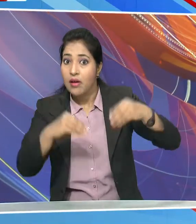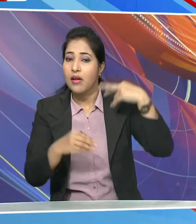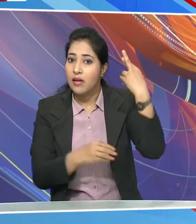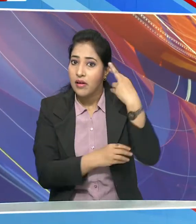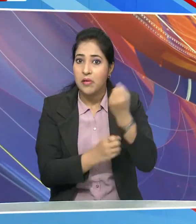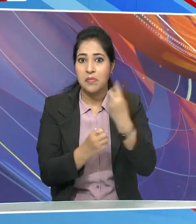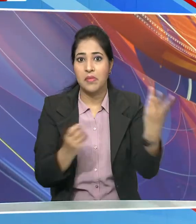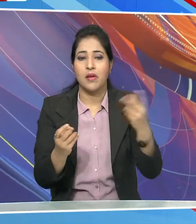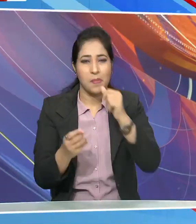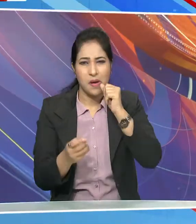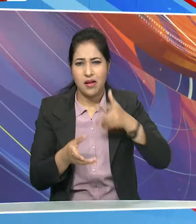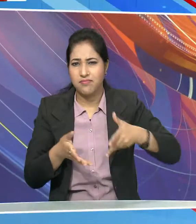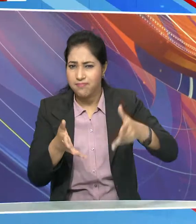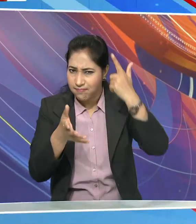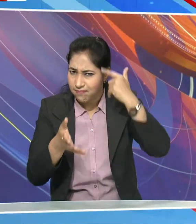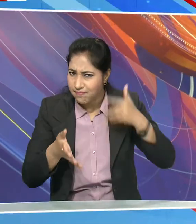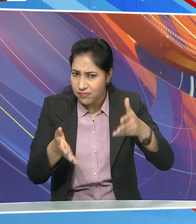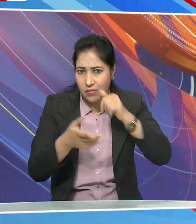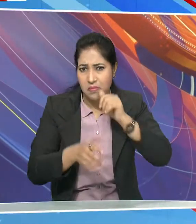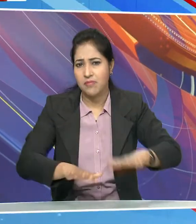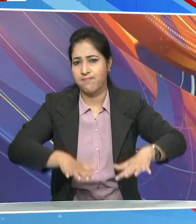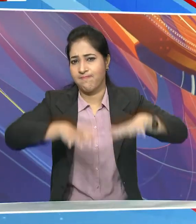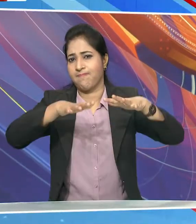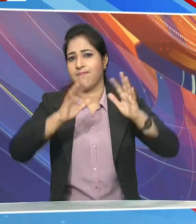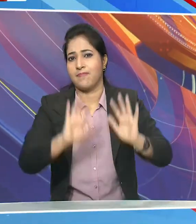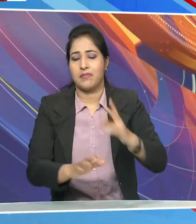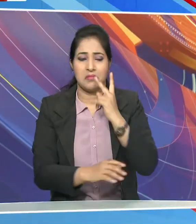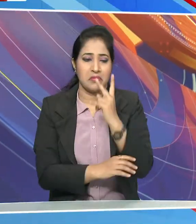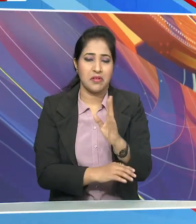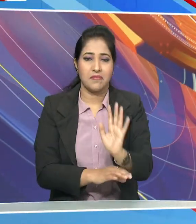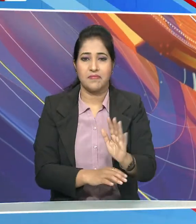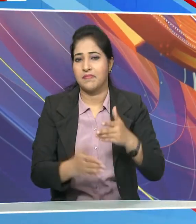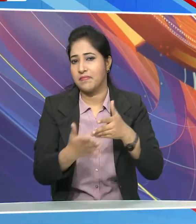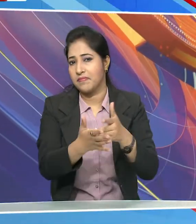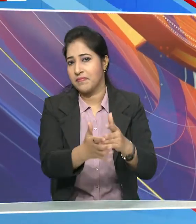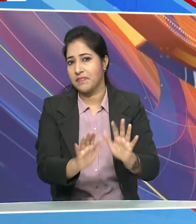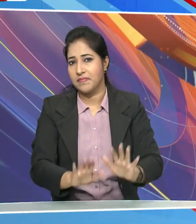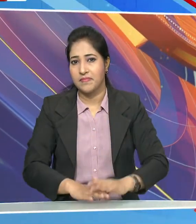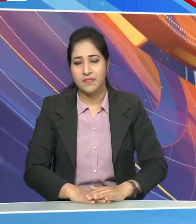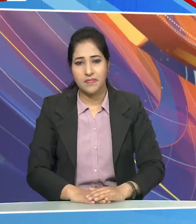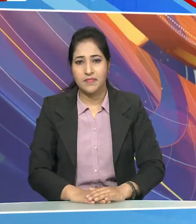कई इलाकों में सड़कों पर जल भारत होगी देखने को मिला